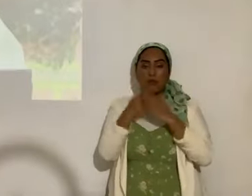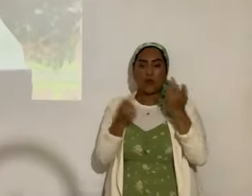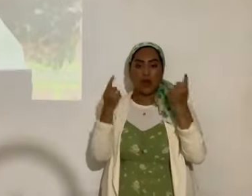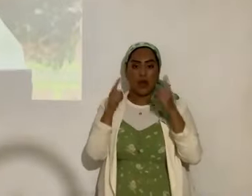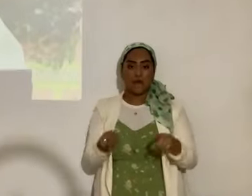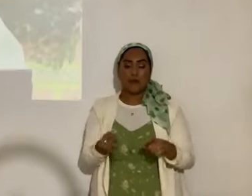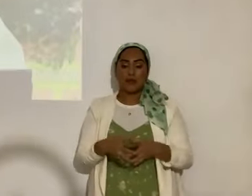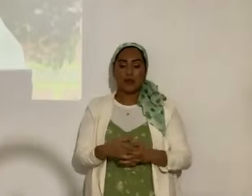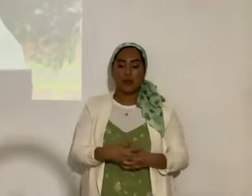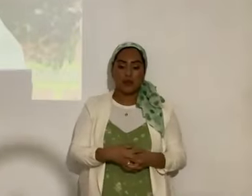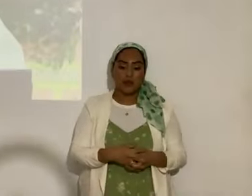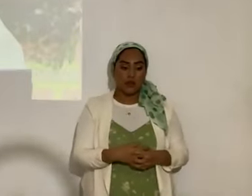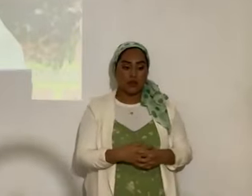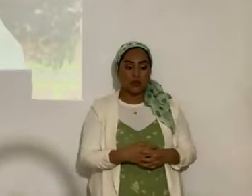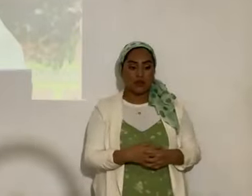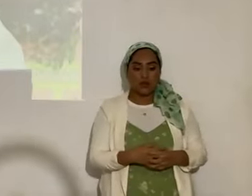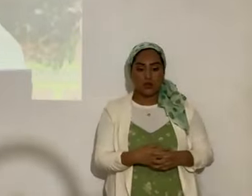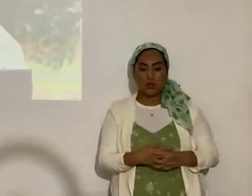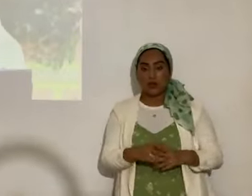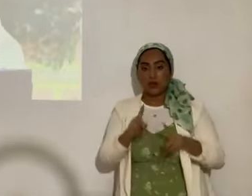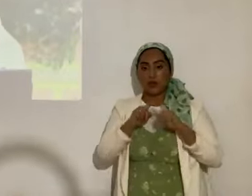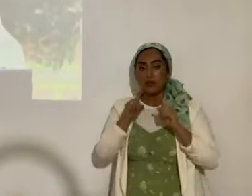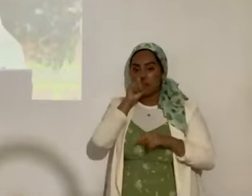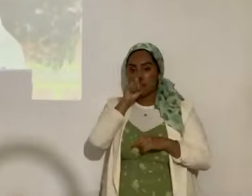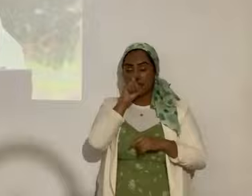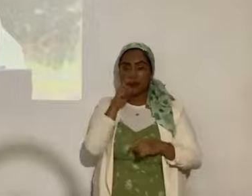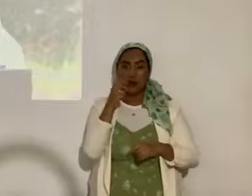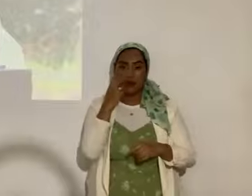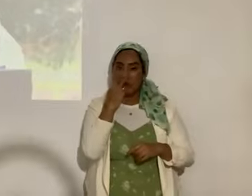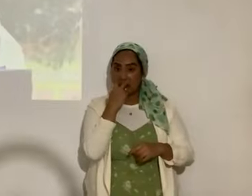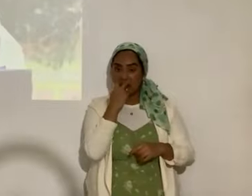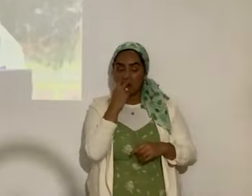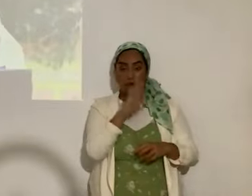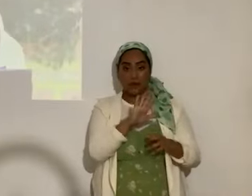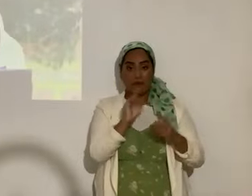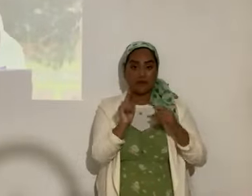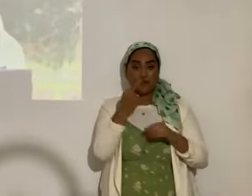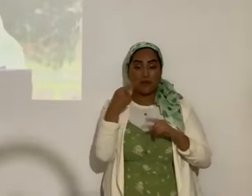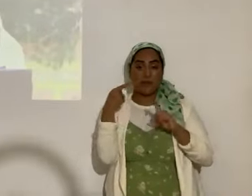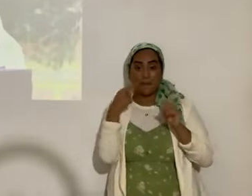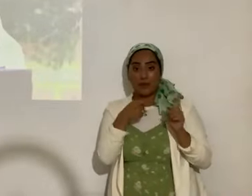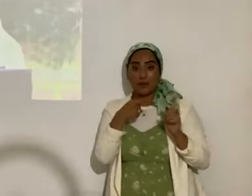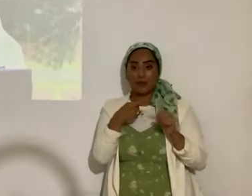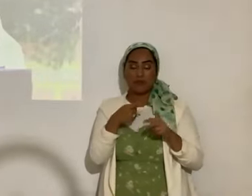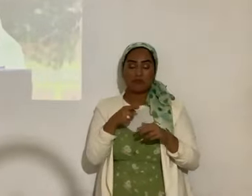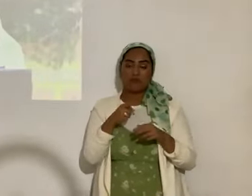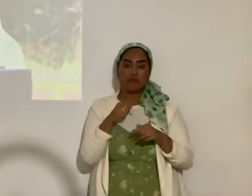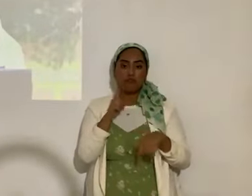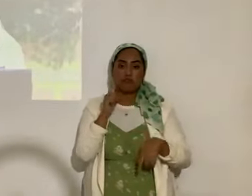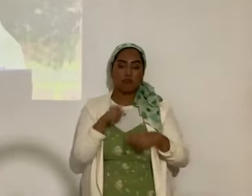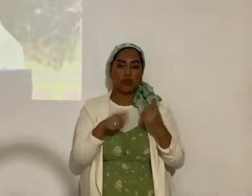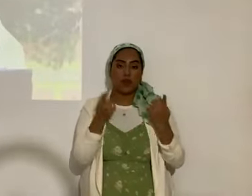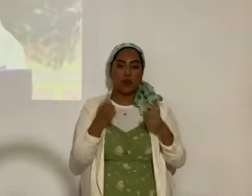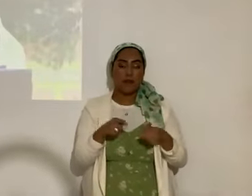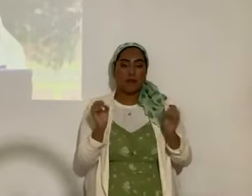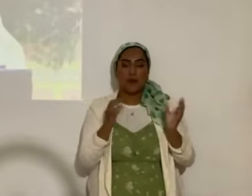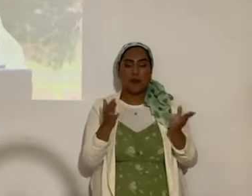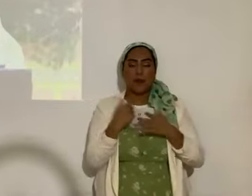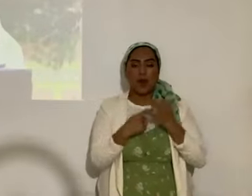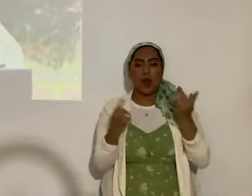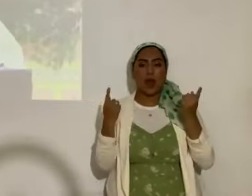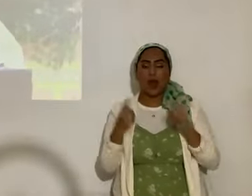causa exacta pero realmente El Aguilillo sus ojitos su propósito principal no se cumplió no se